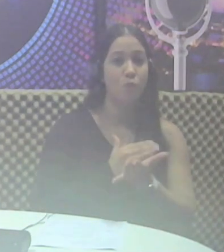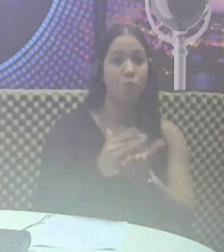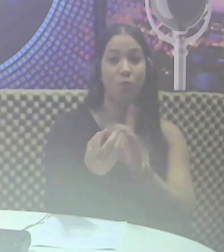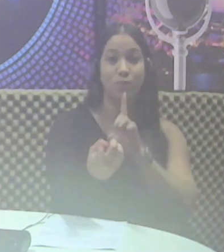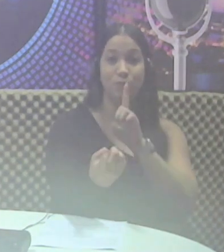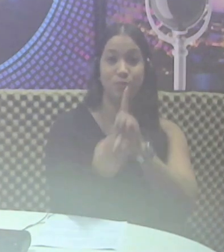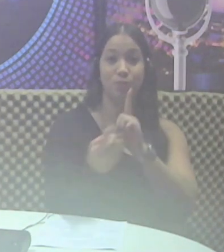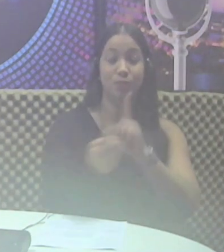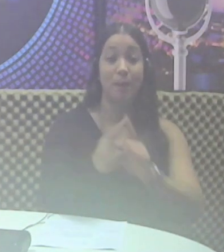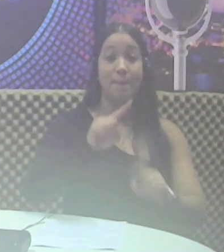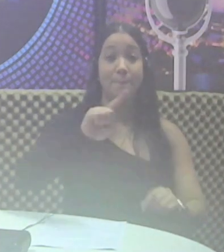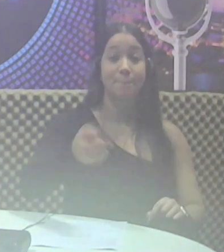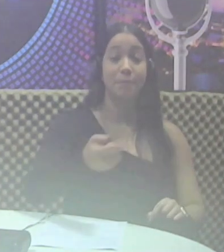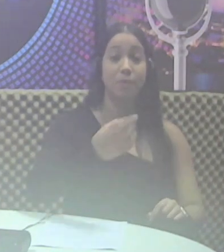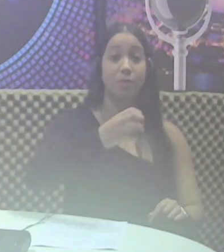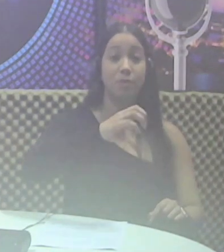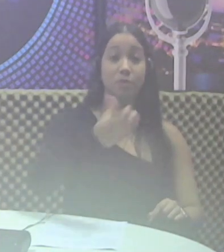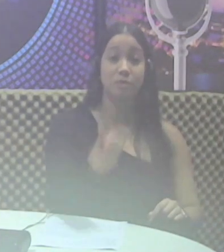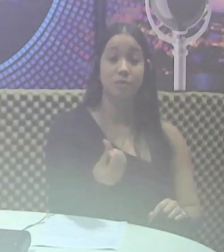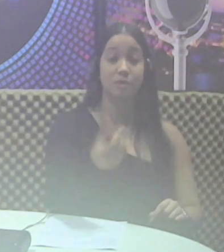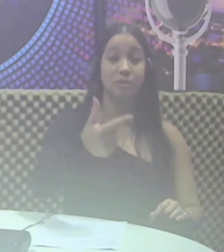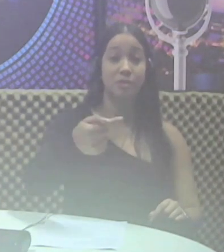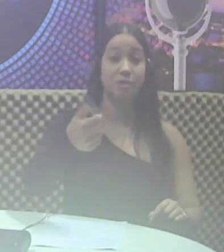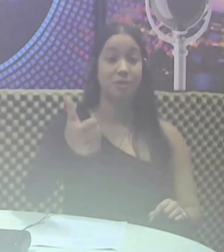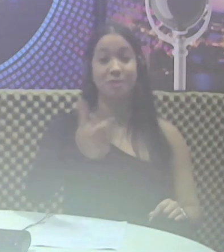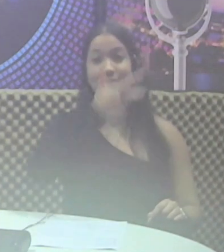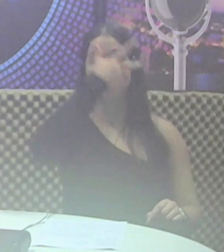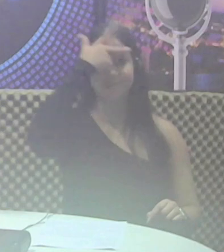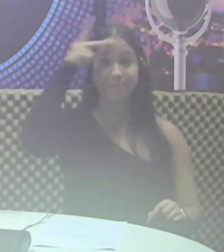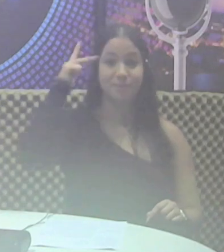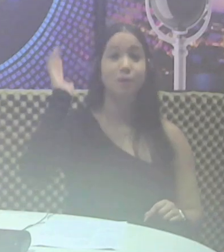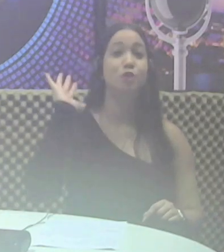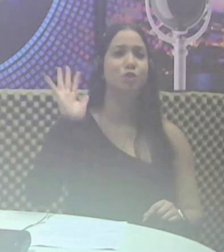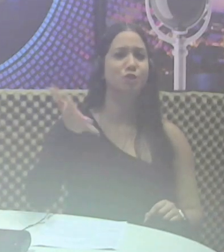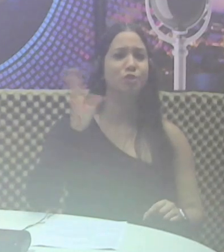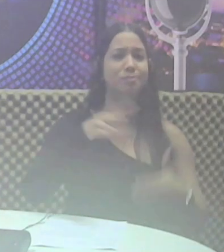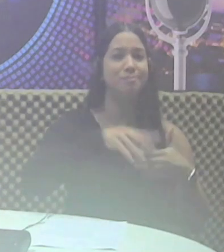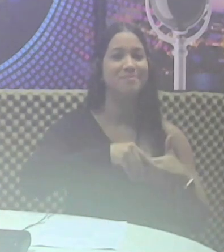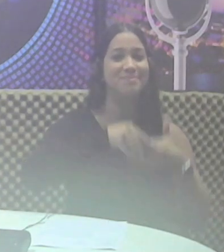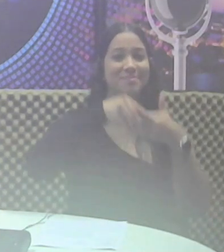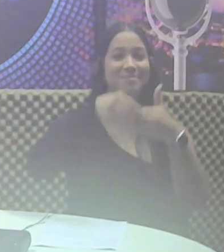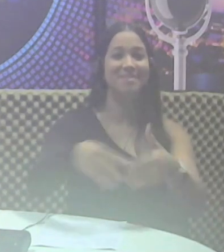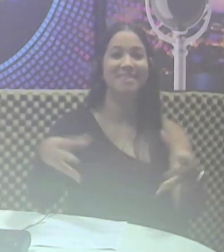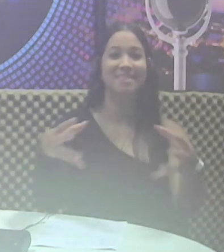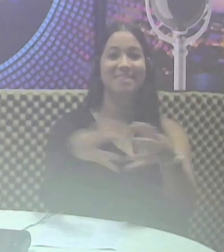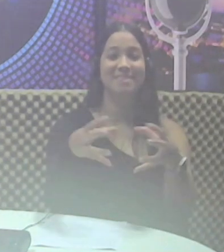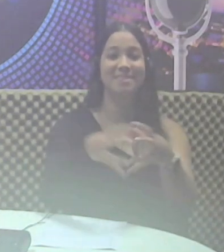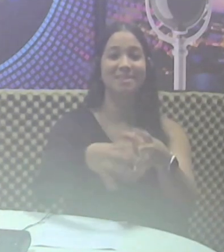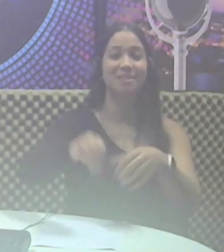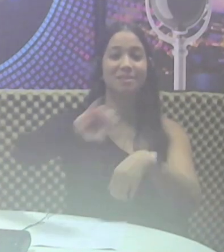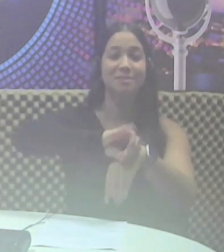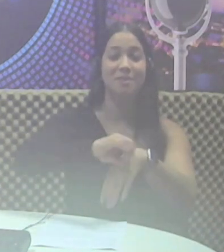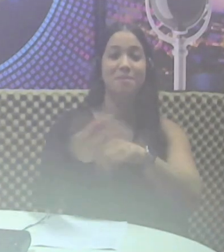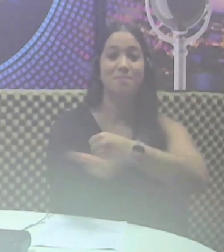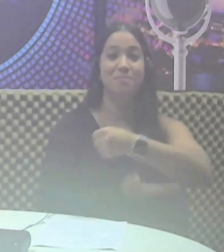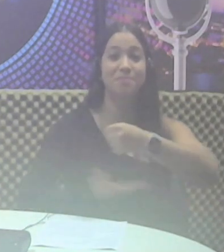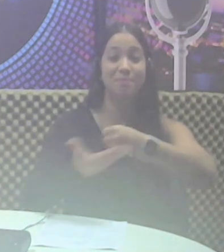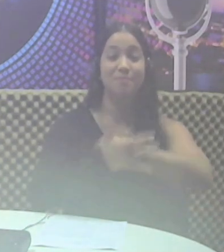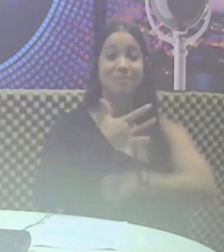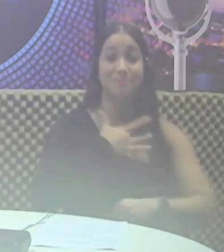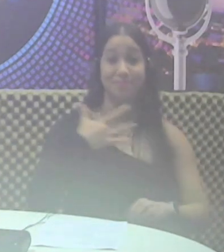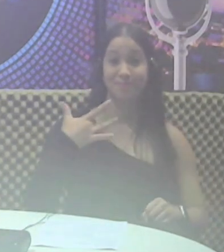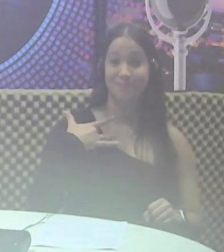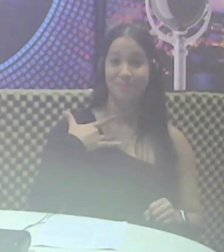atendimentos, 1.671 pacientes já foram encaminhados pelas equipes das unidades básicas de saúde.